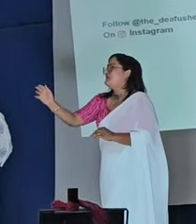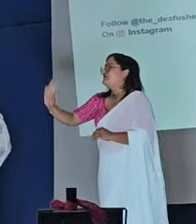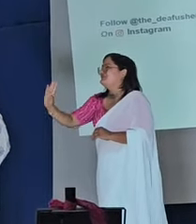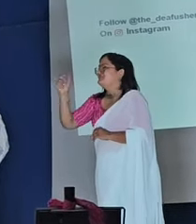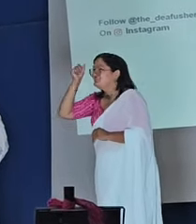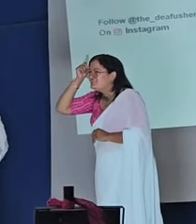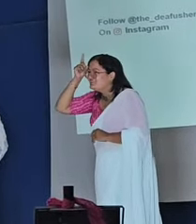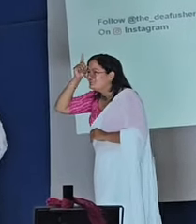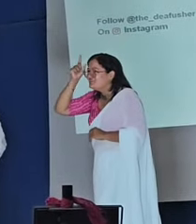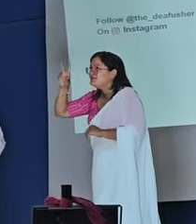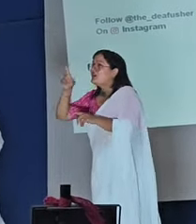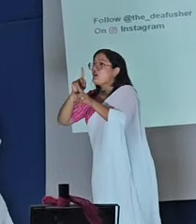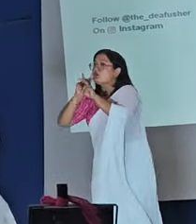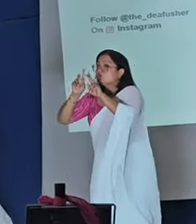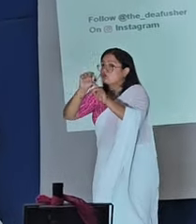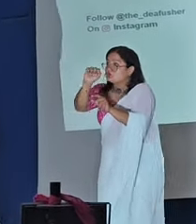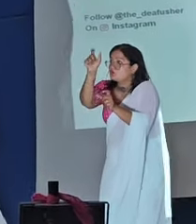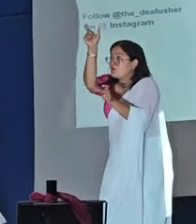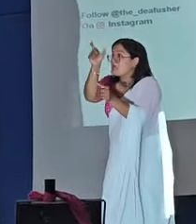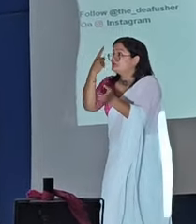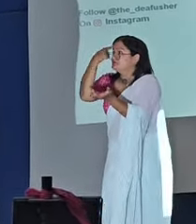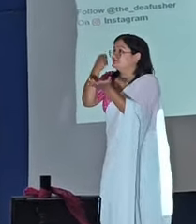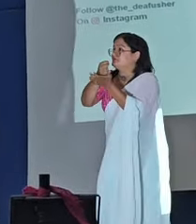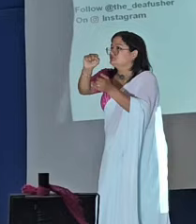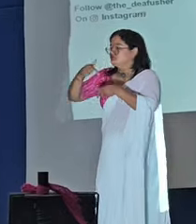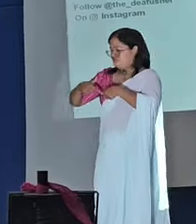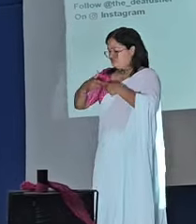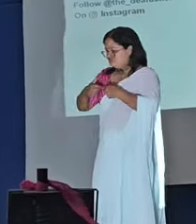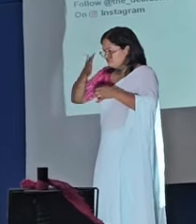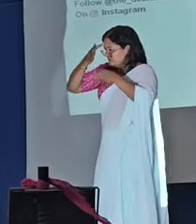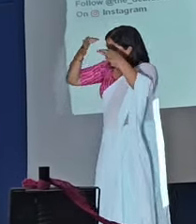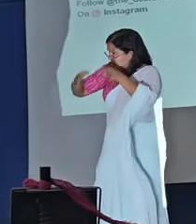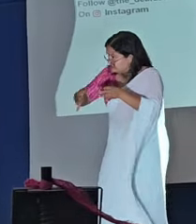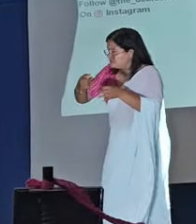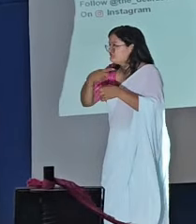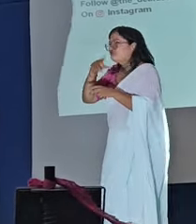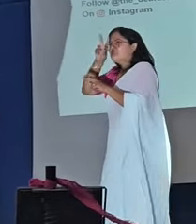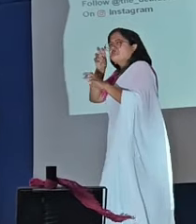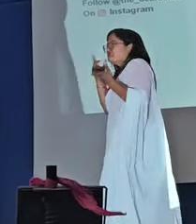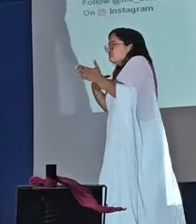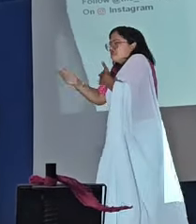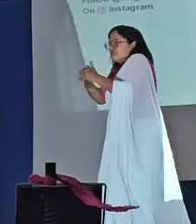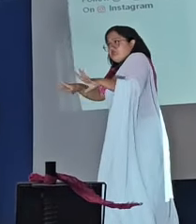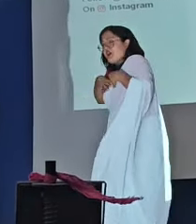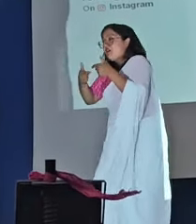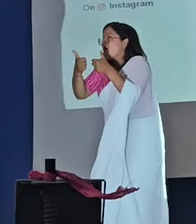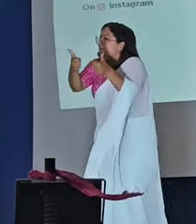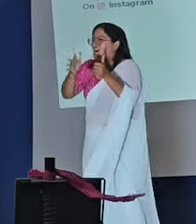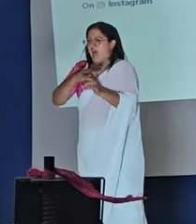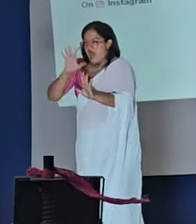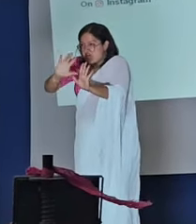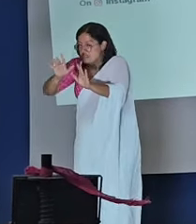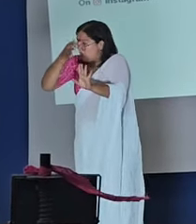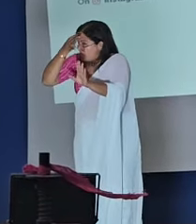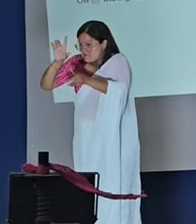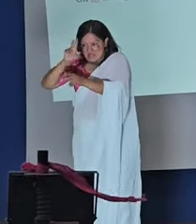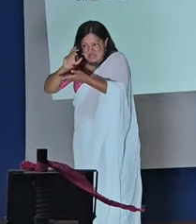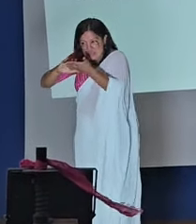ये नहीं कहा कि अगर इनको अशर है तो प्लीज इनसे शादी मत करो, और मतलब अरे इसको तो बीमारी है ये नहीं वो